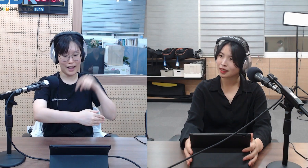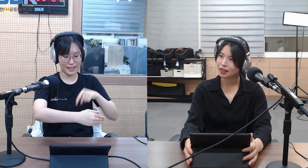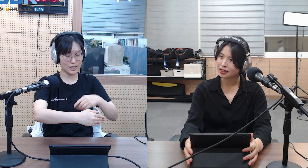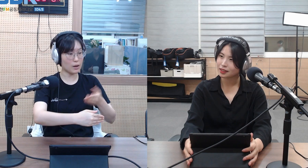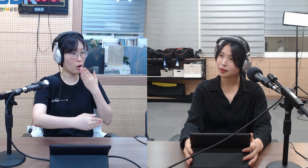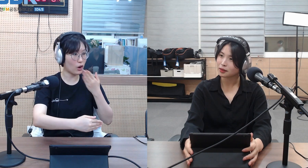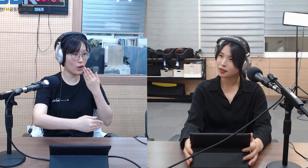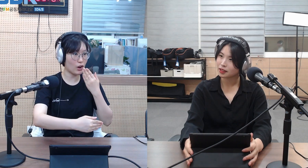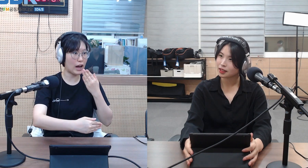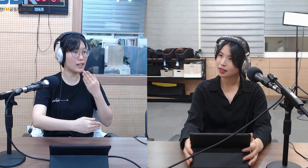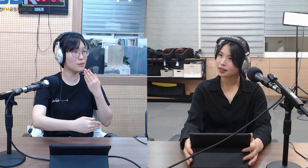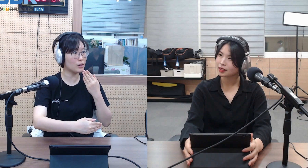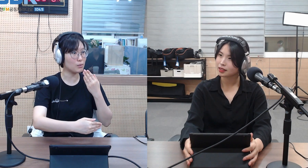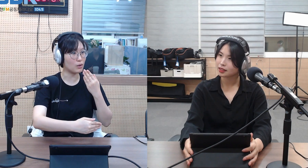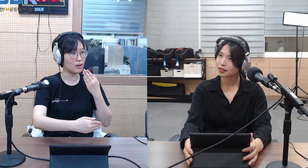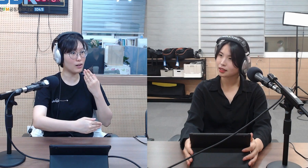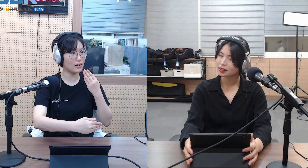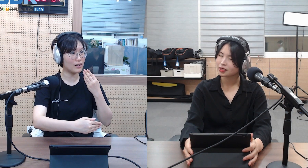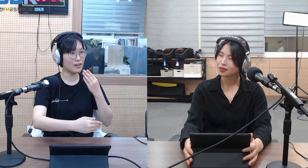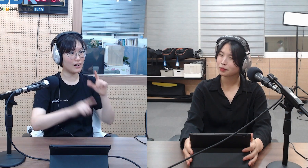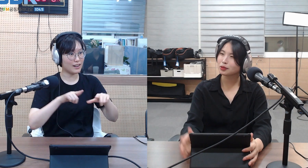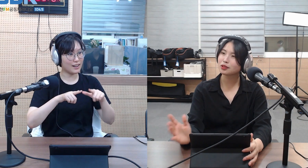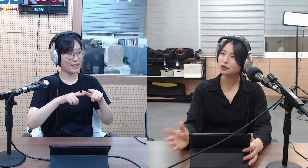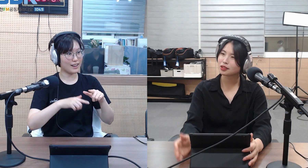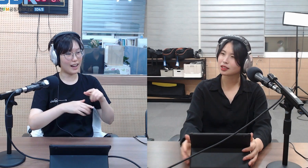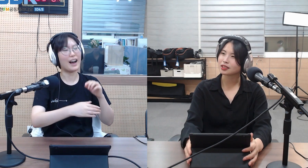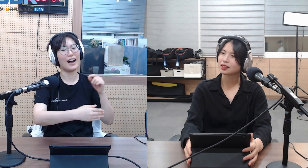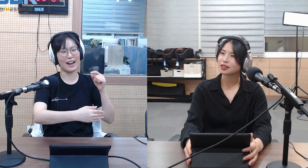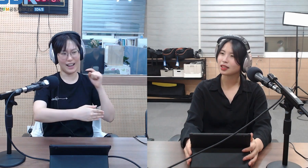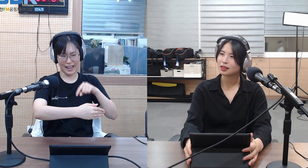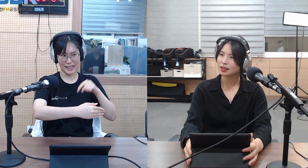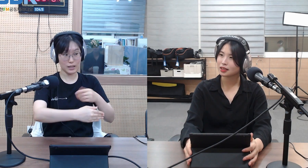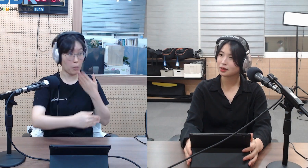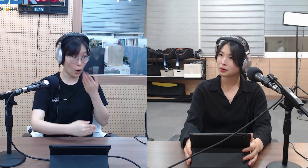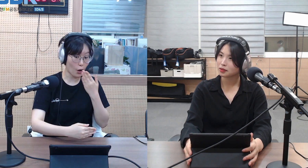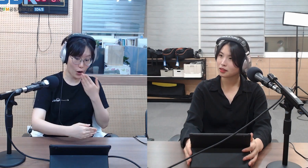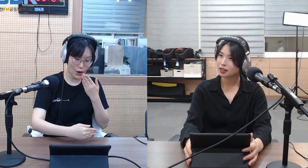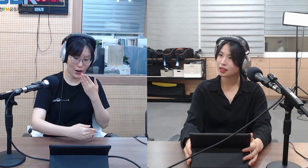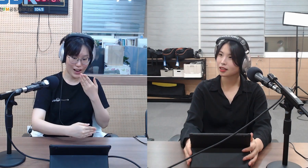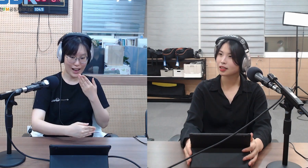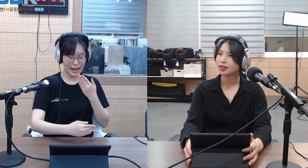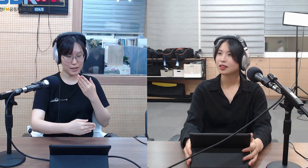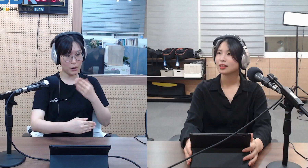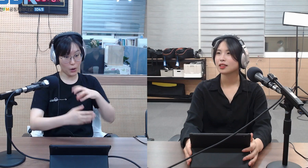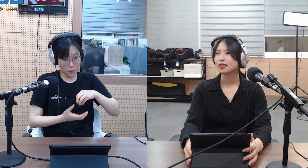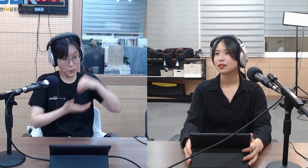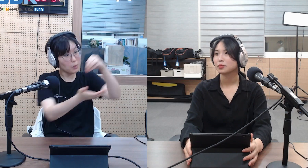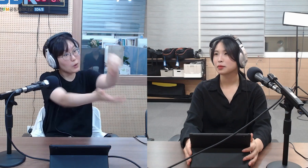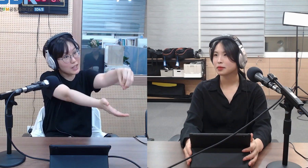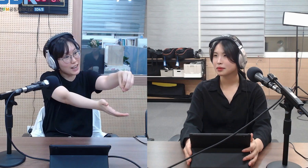안에서 먹어요? 아니면이 뭐예요? 표정으로 해야 돼. 먹어요? 아니면 포장하세요?